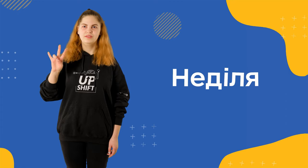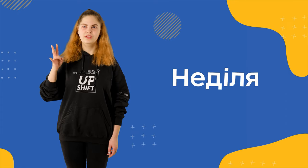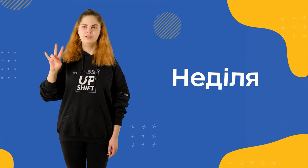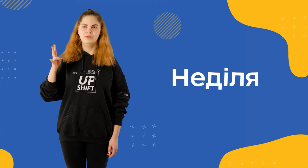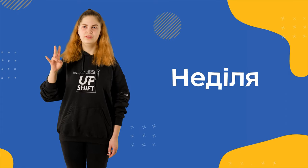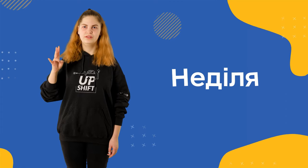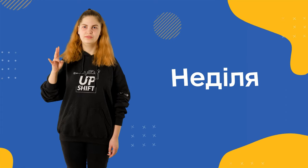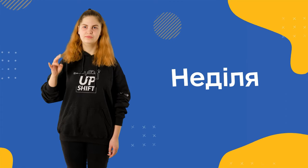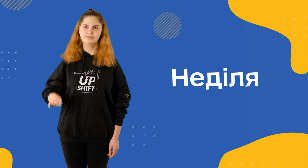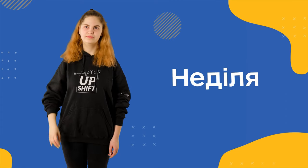Неділя.